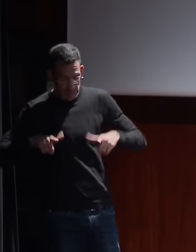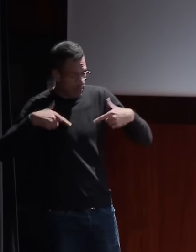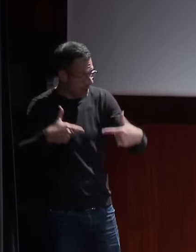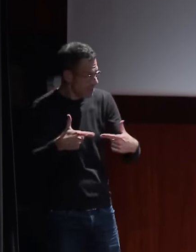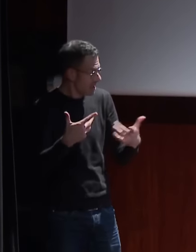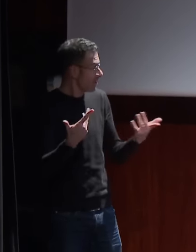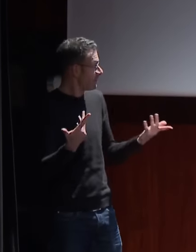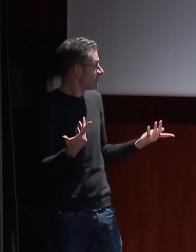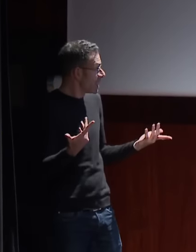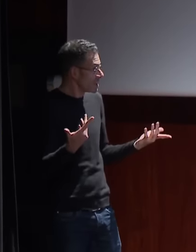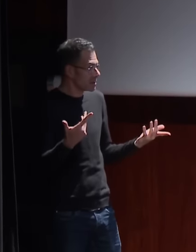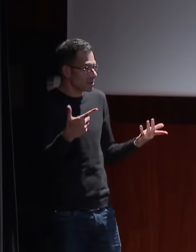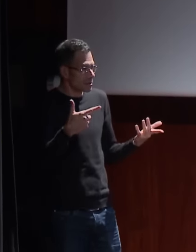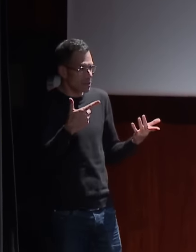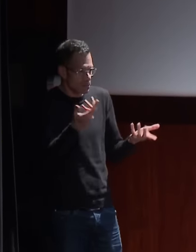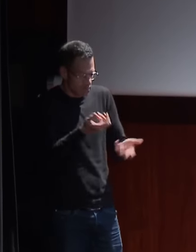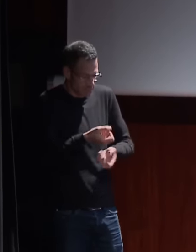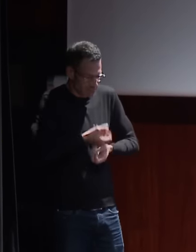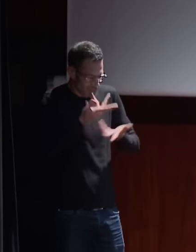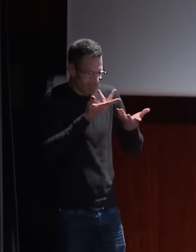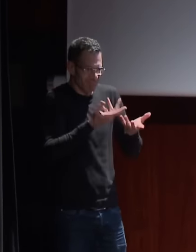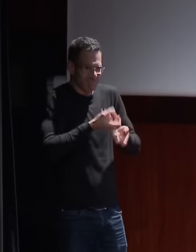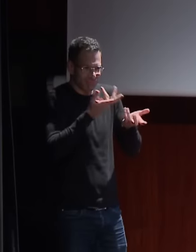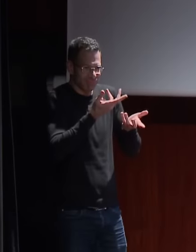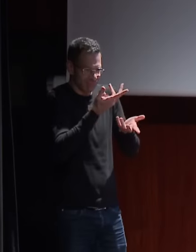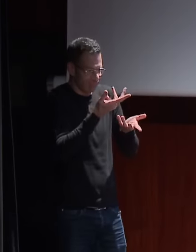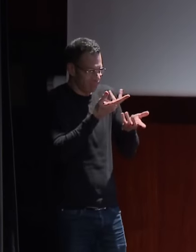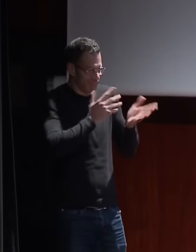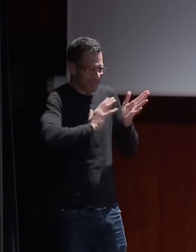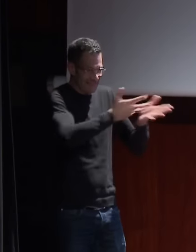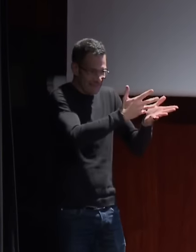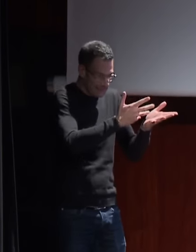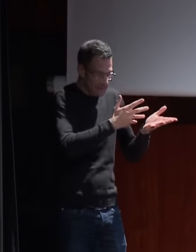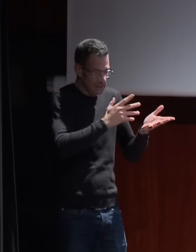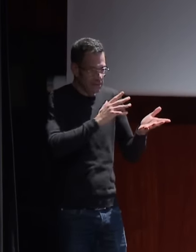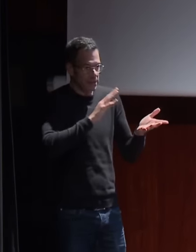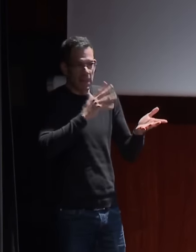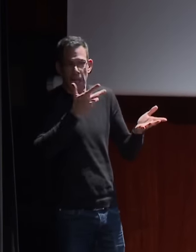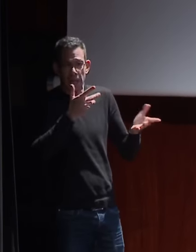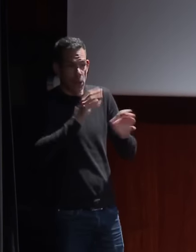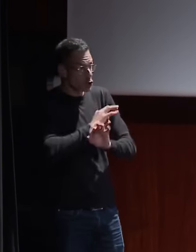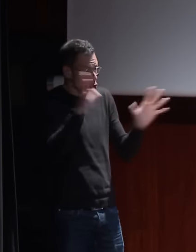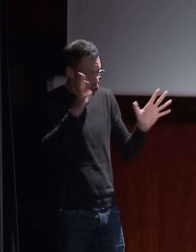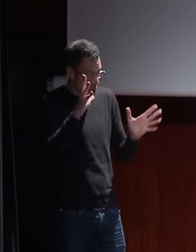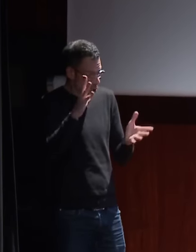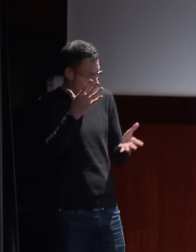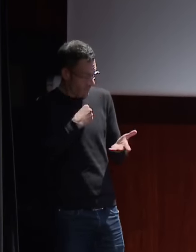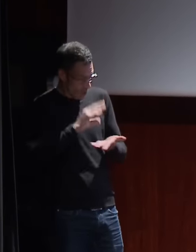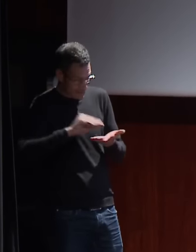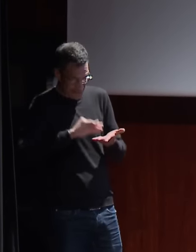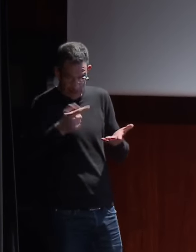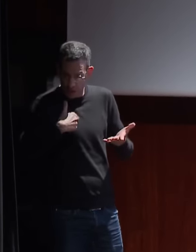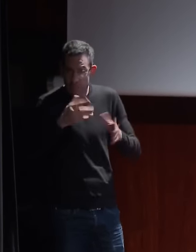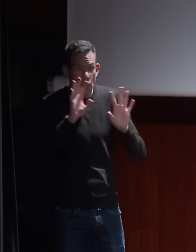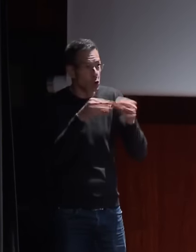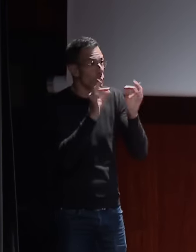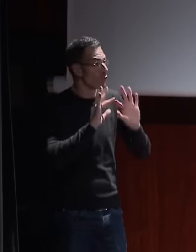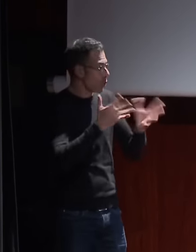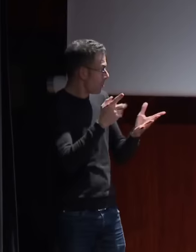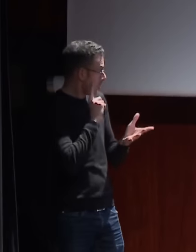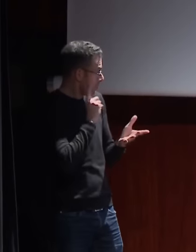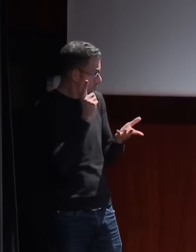retrouver toutes les productions en langue des signes s'il n'y a pas la médiation par le français écrit? Les bases de données utilisent le français